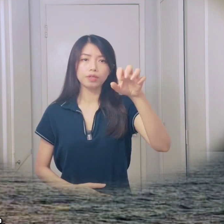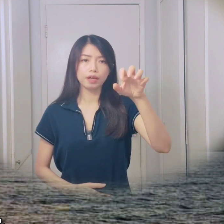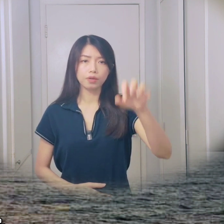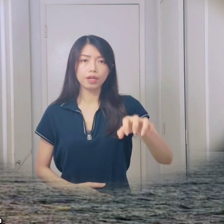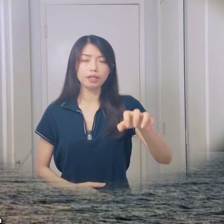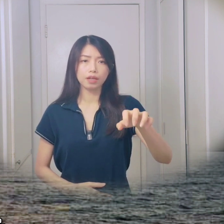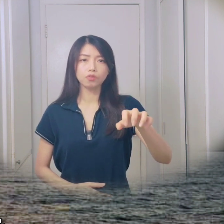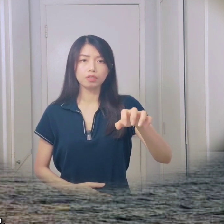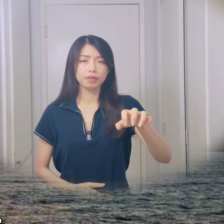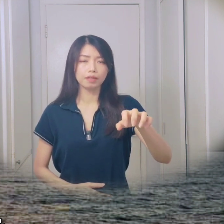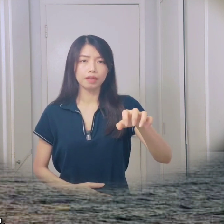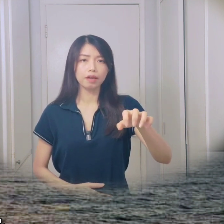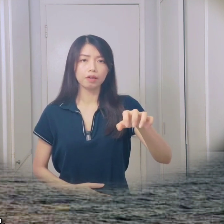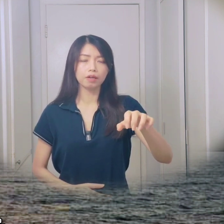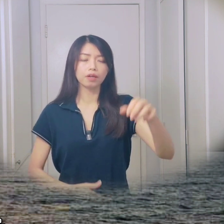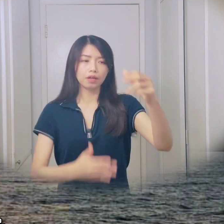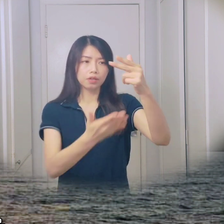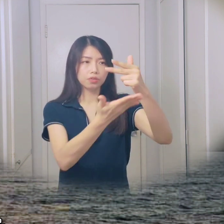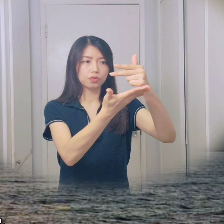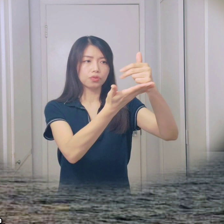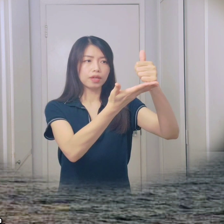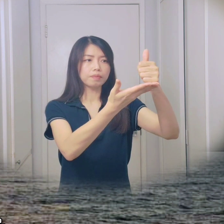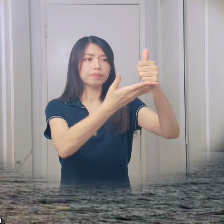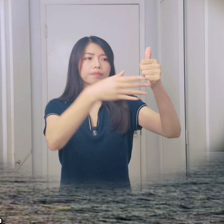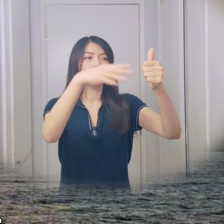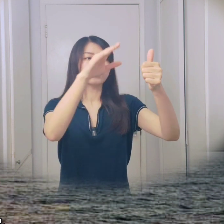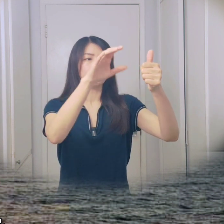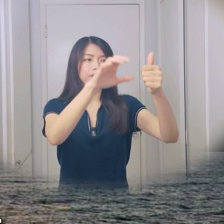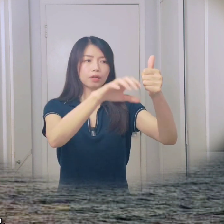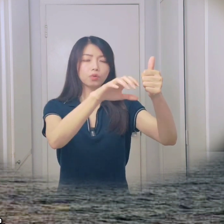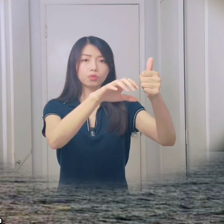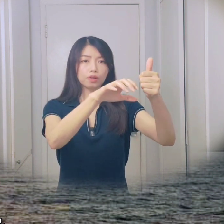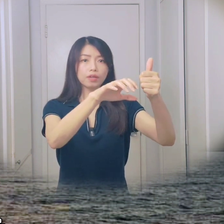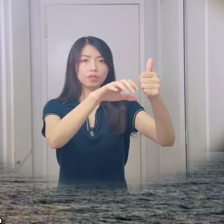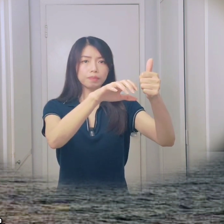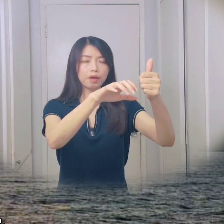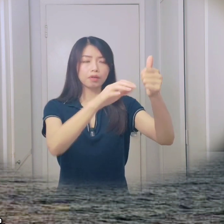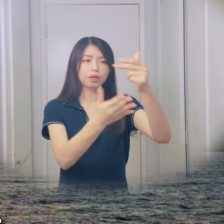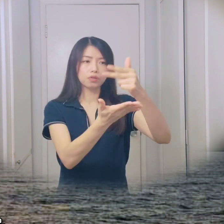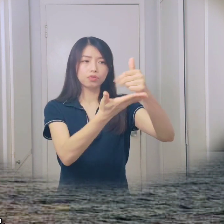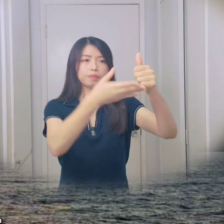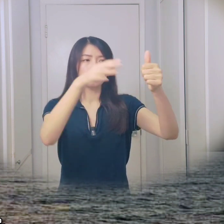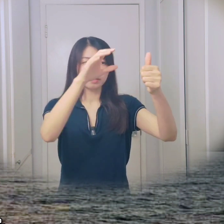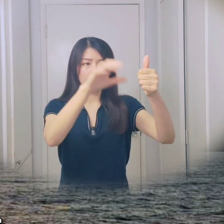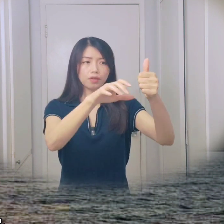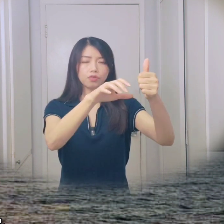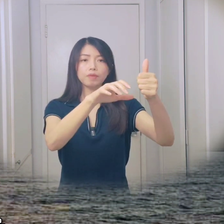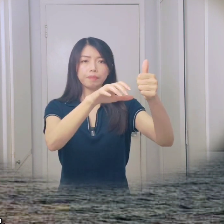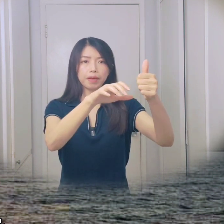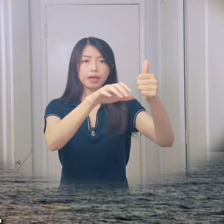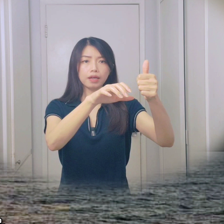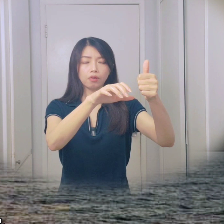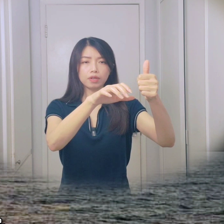주시고 위에서 아래로 살짝 내려주시면 되는데요. 주님 하고 옆에 장소 수어를 해주시면 주님 곁에,